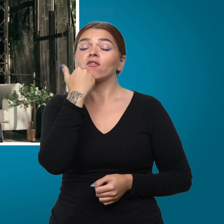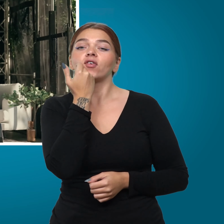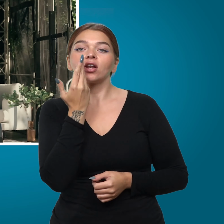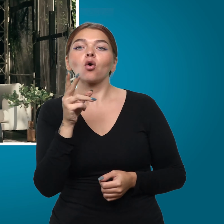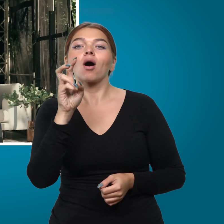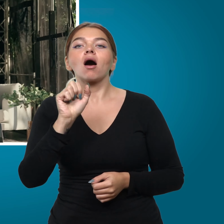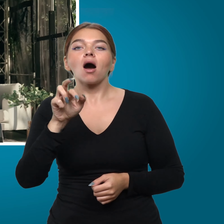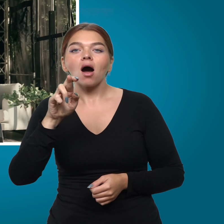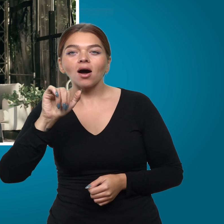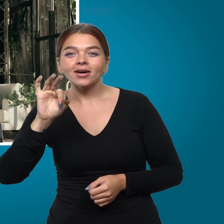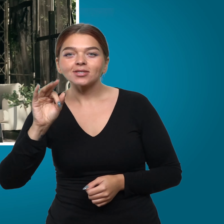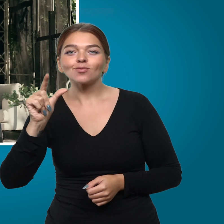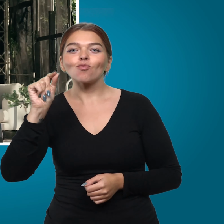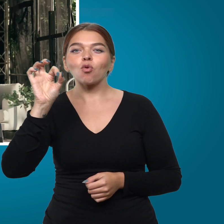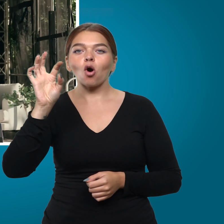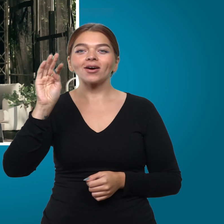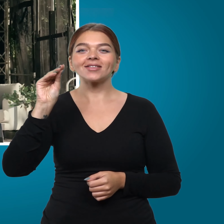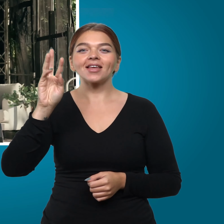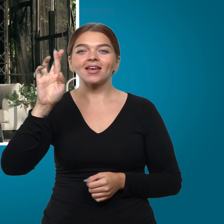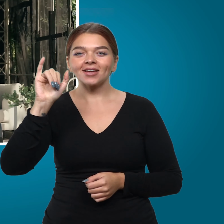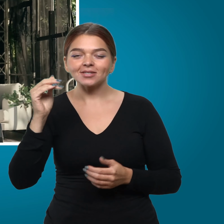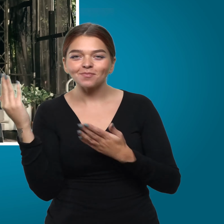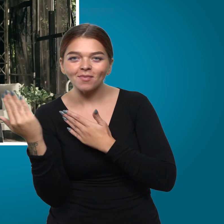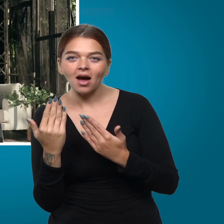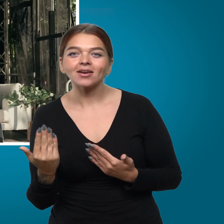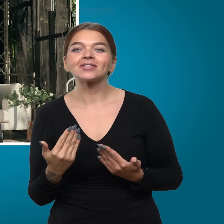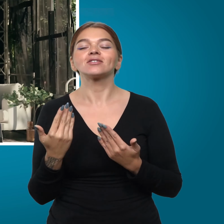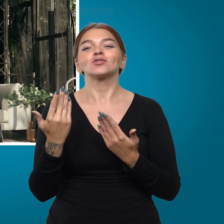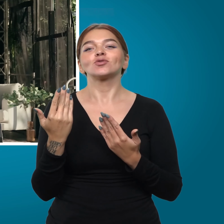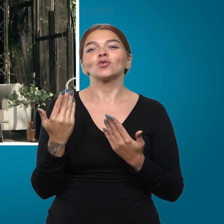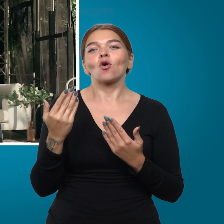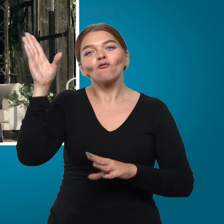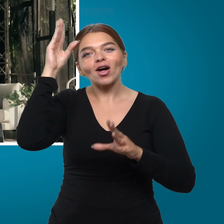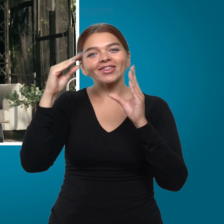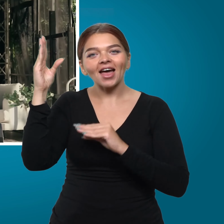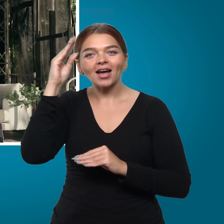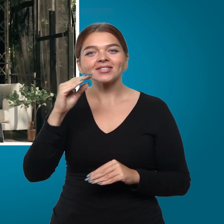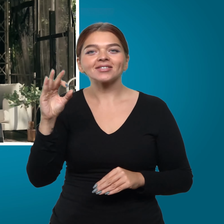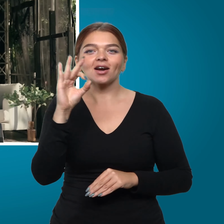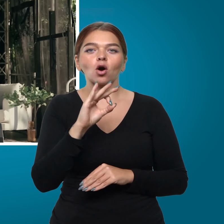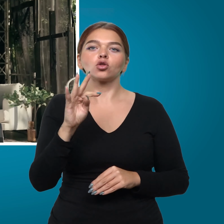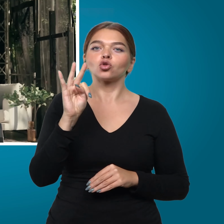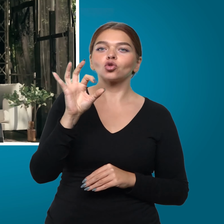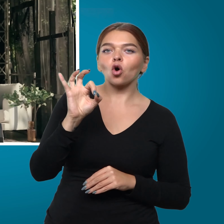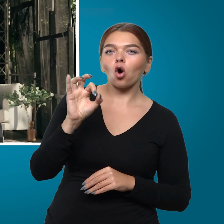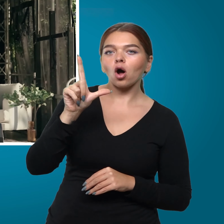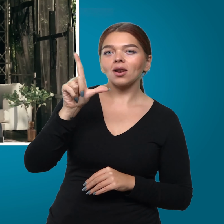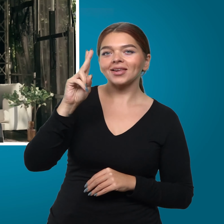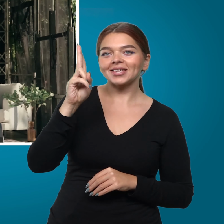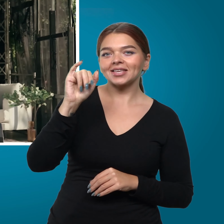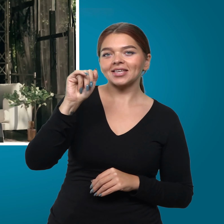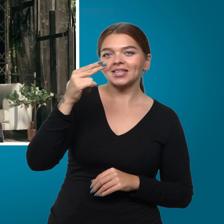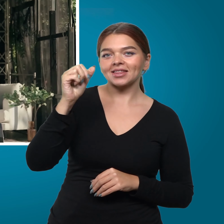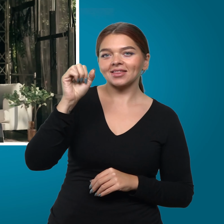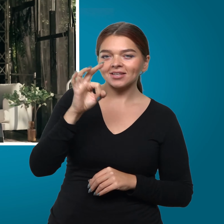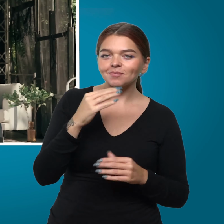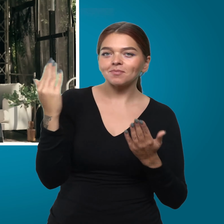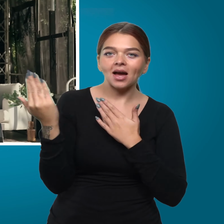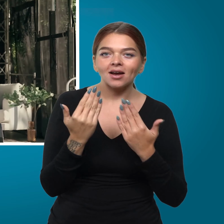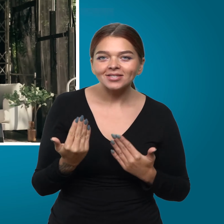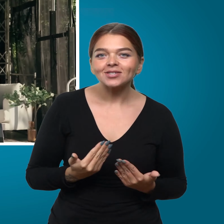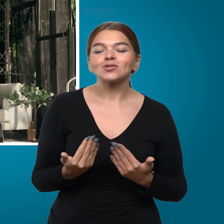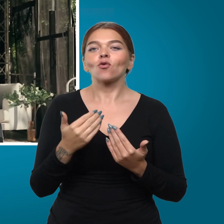Vėliau, kai buvau truputėlį vyresnė, prasidėjo jau tokios visokios seilės meilės. Tarp kitko, perskaičiau visą N14 seriją, beveik